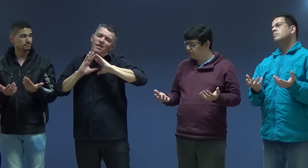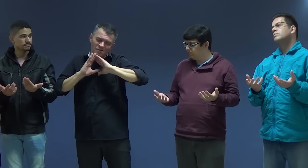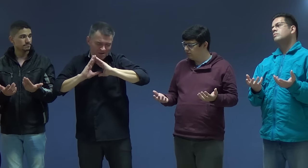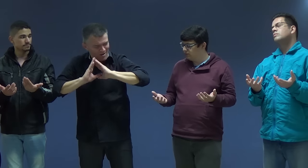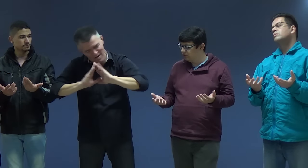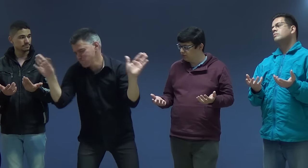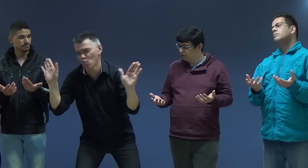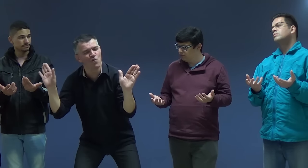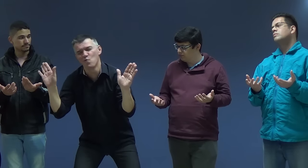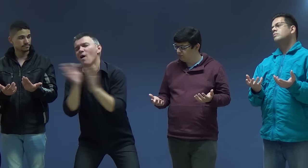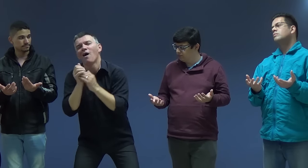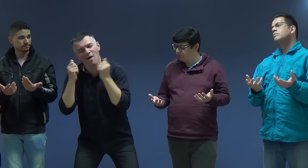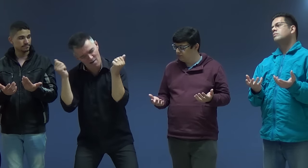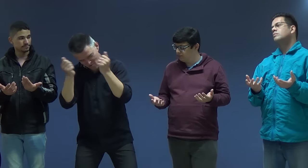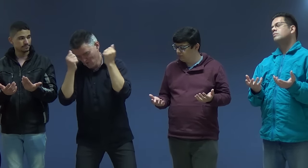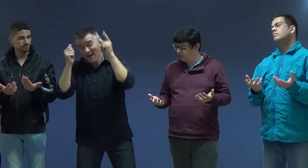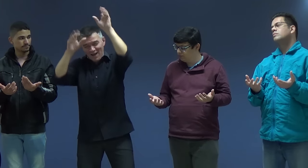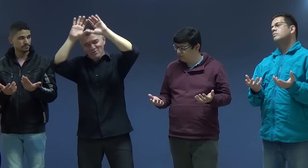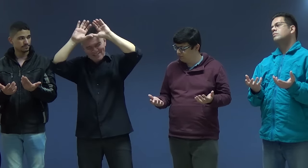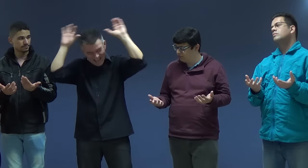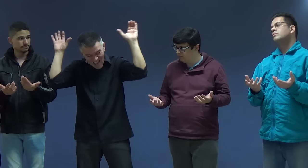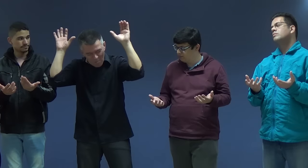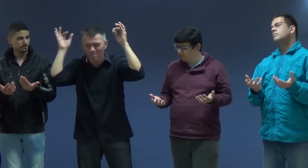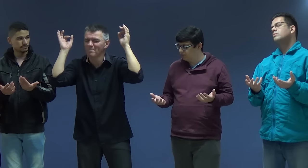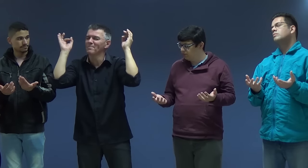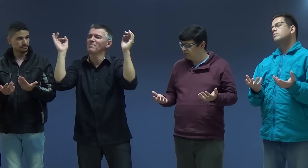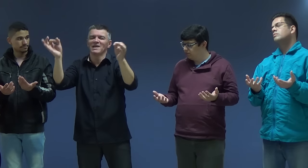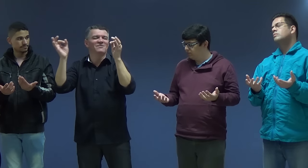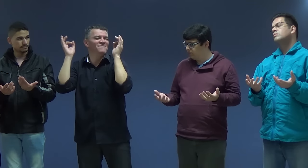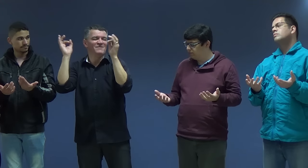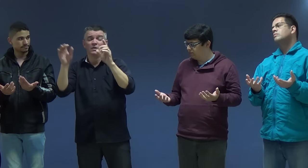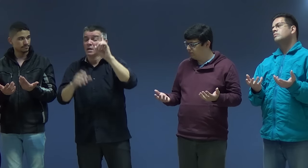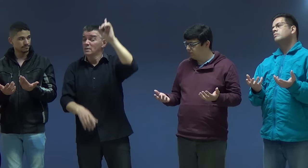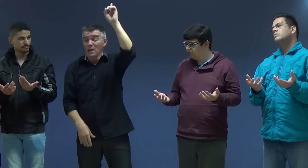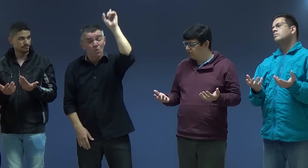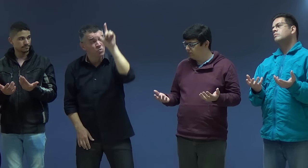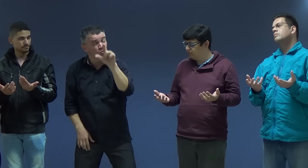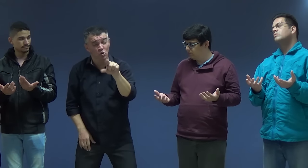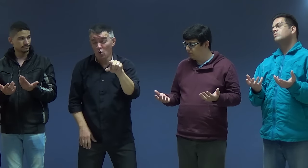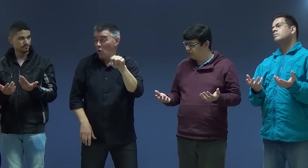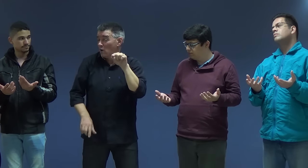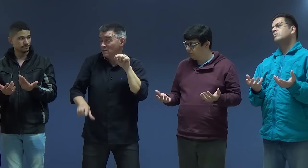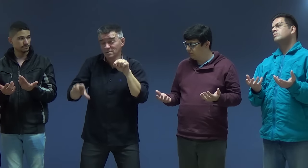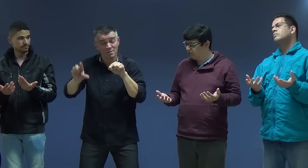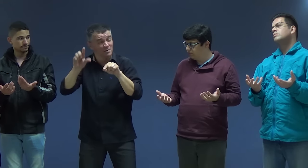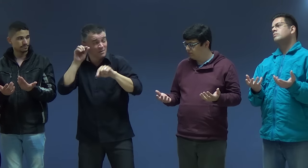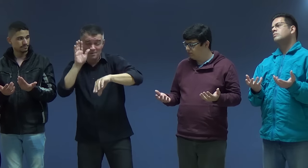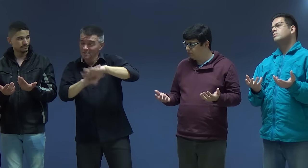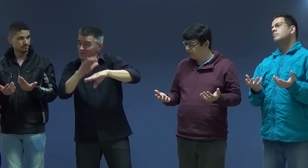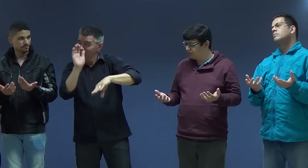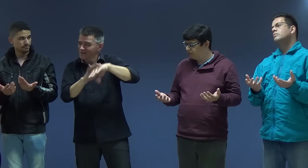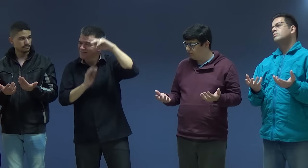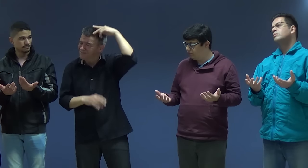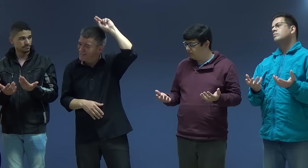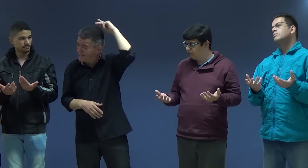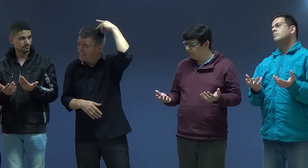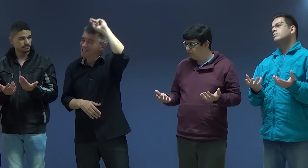tudo vai acabar. Aleluia. Porque nós sabemos que no céu tudo vai ser perfeito. E Deus tem escolhido,